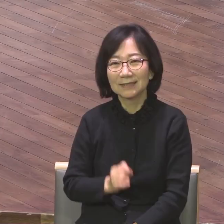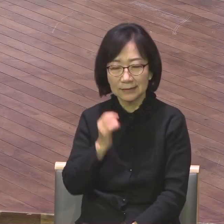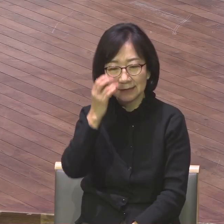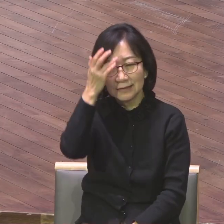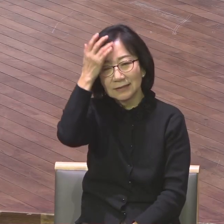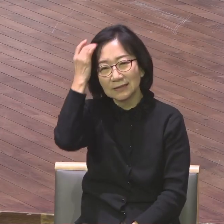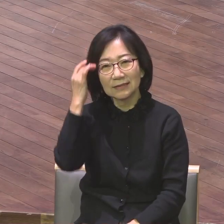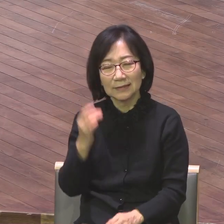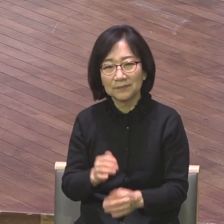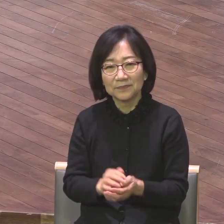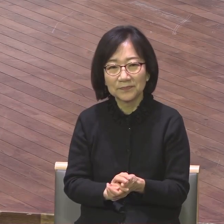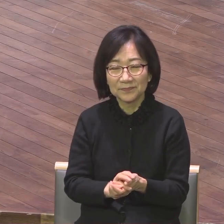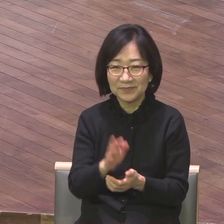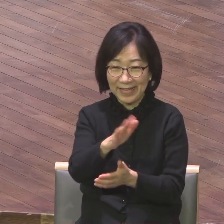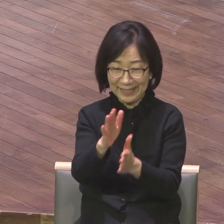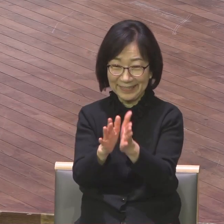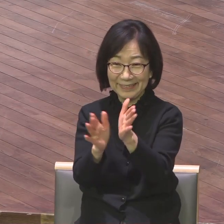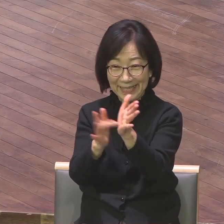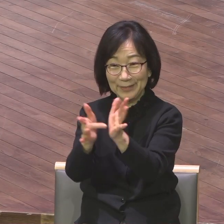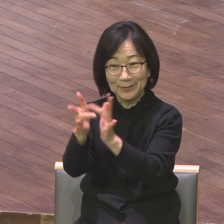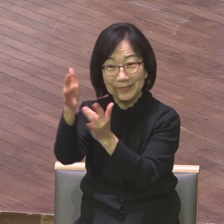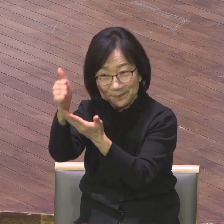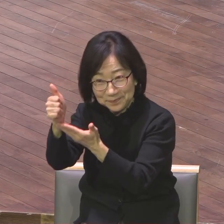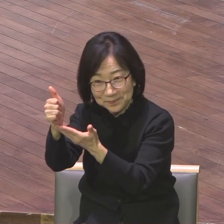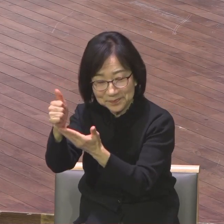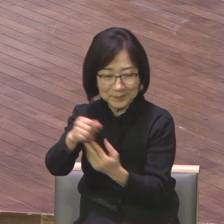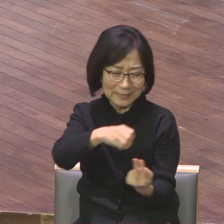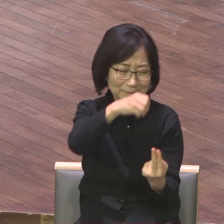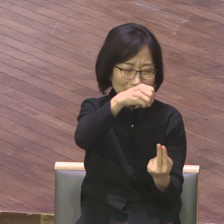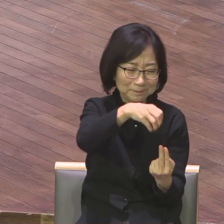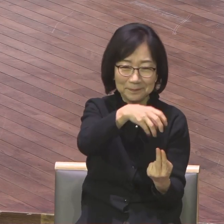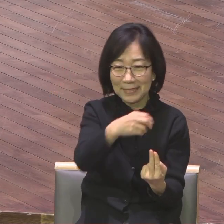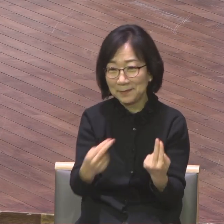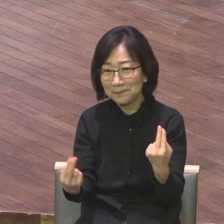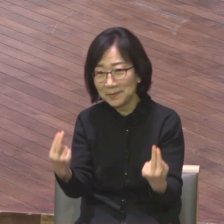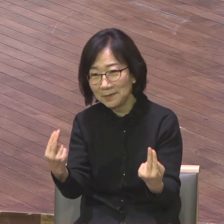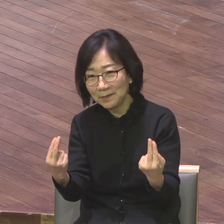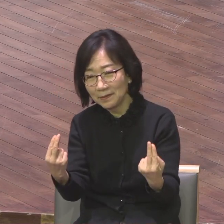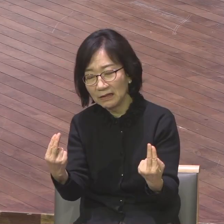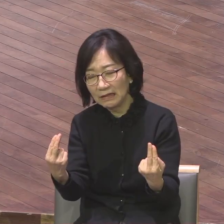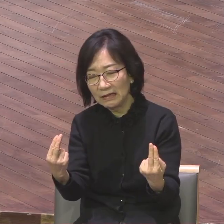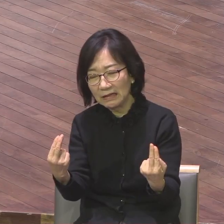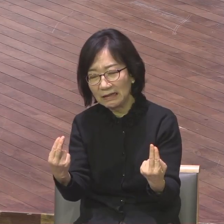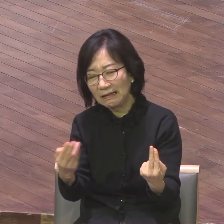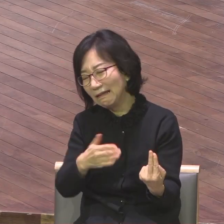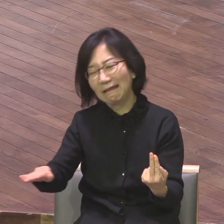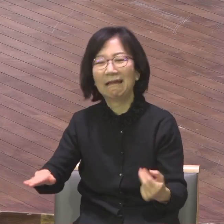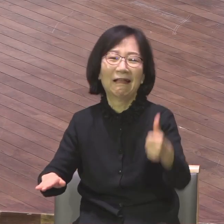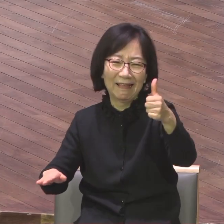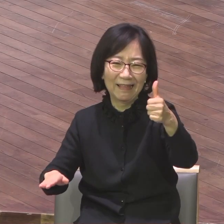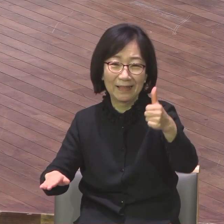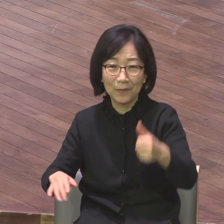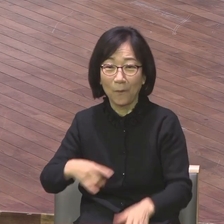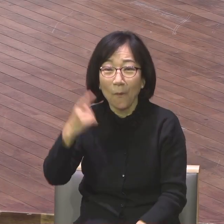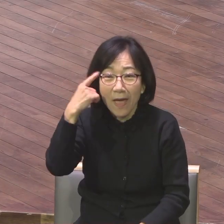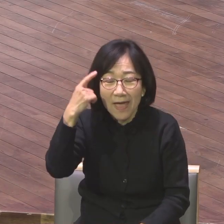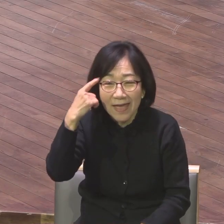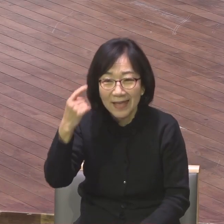요한하고는요, 스펙을 봐도요, 미안합니다. 게임이 안 됩니다. 예수님은 목수